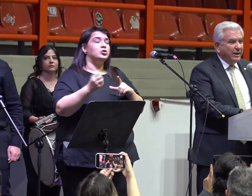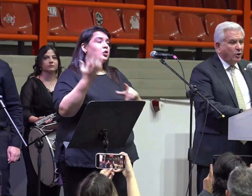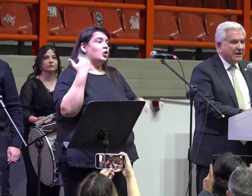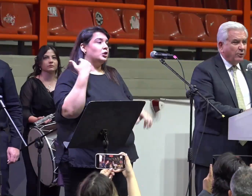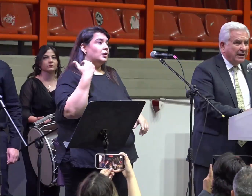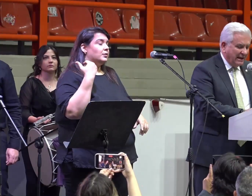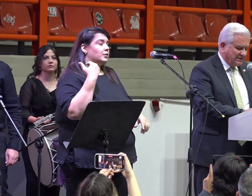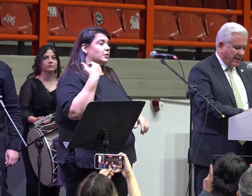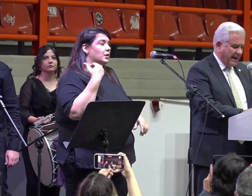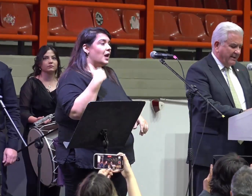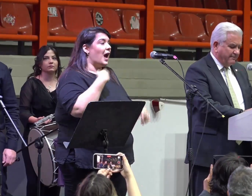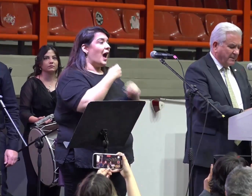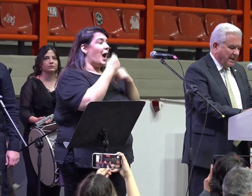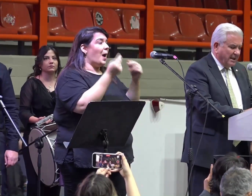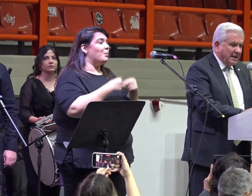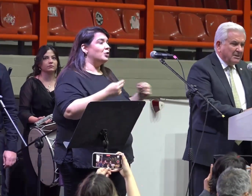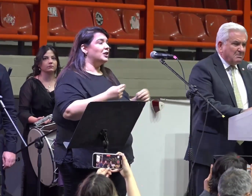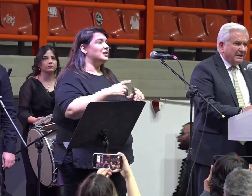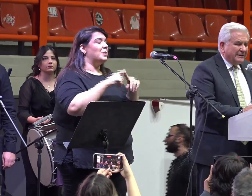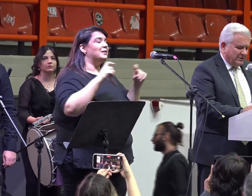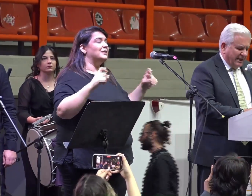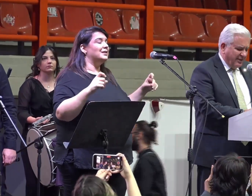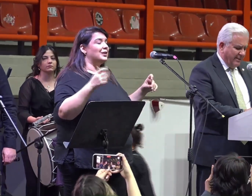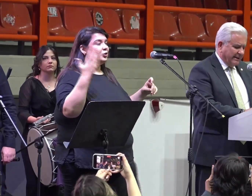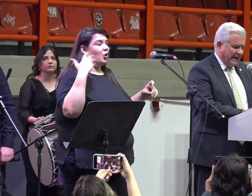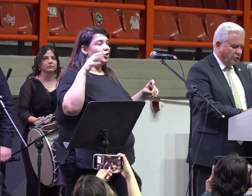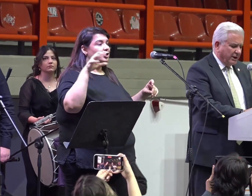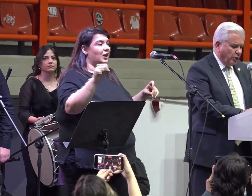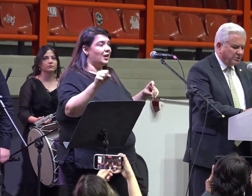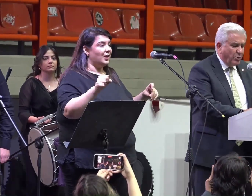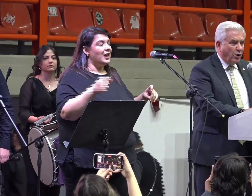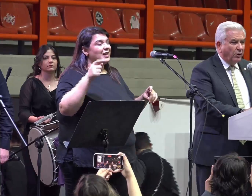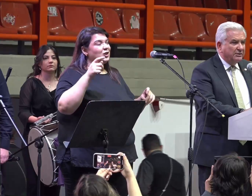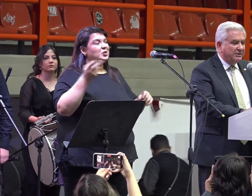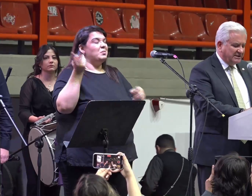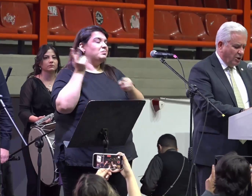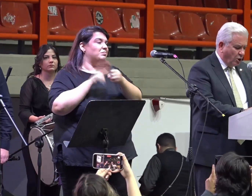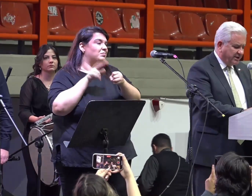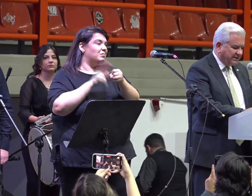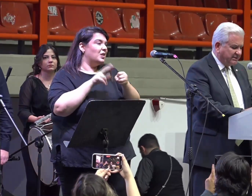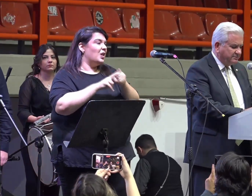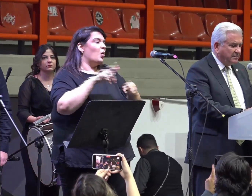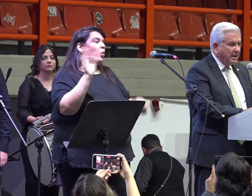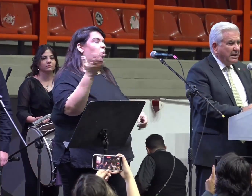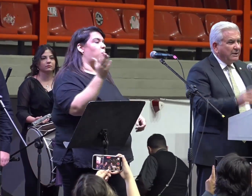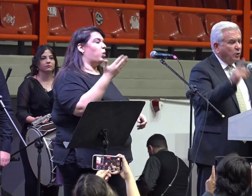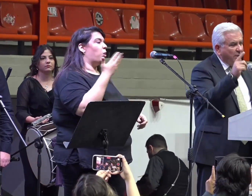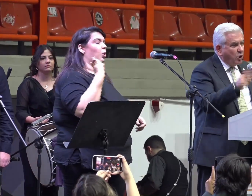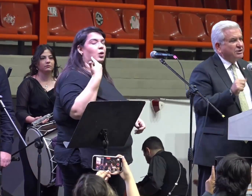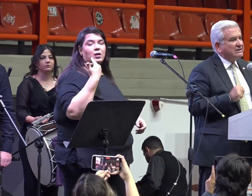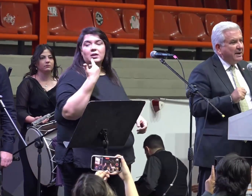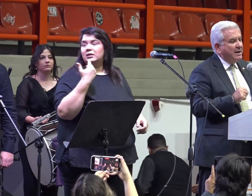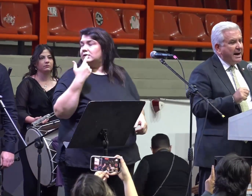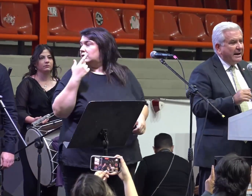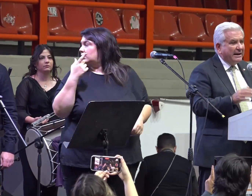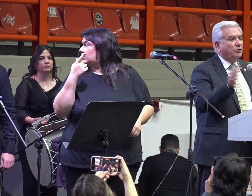είχε ως αποτέλεσμα τα θύματα, τον εκτοπισμό της διώξης, το δικό